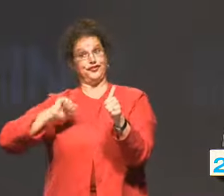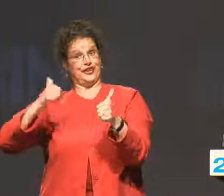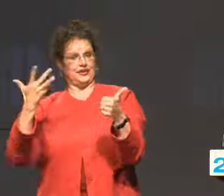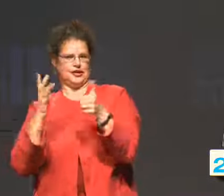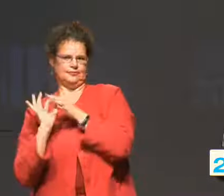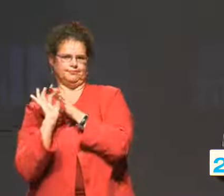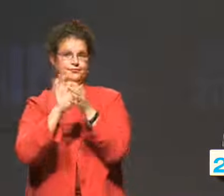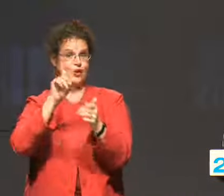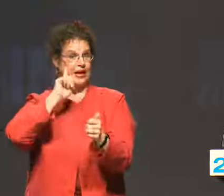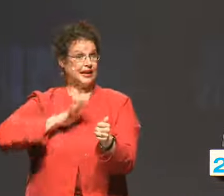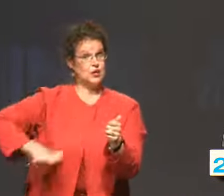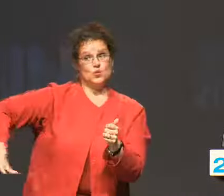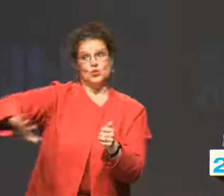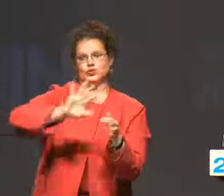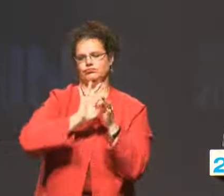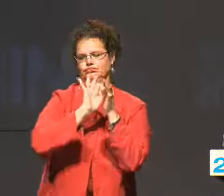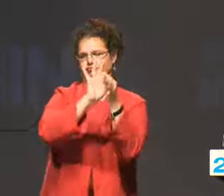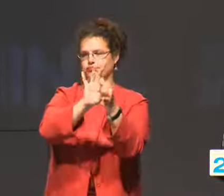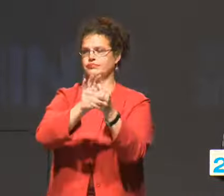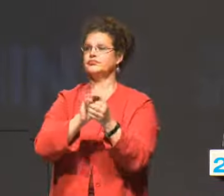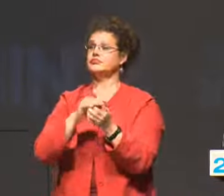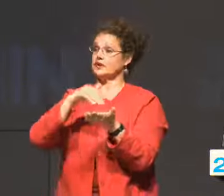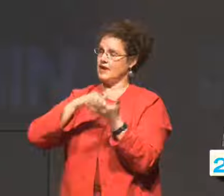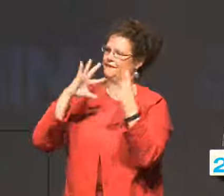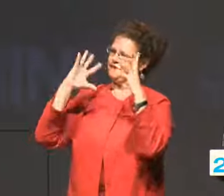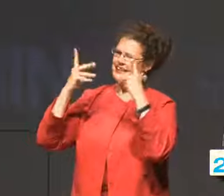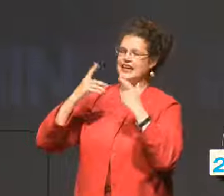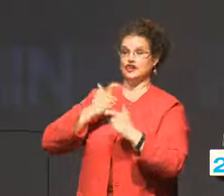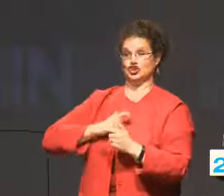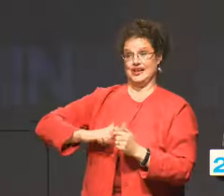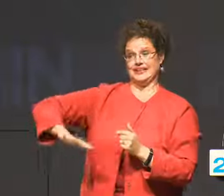Setting. Von Integration sprechen wir, wenn wir meinen, Kinder